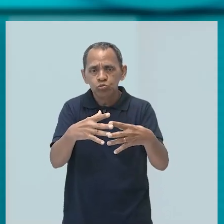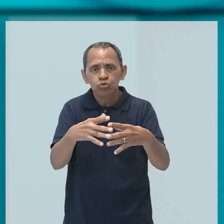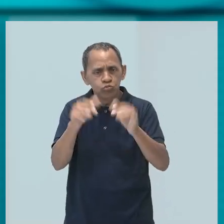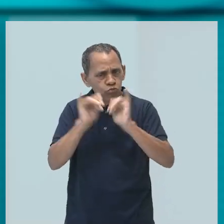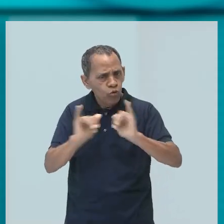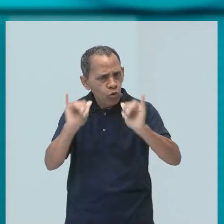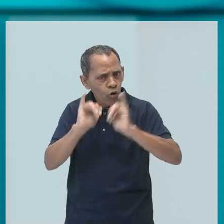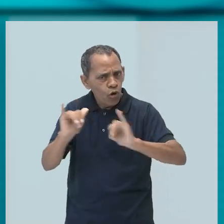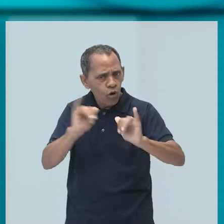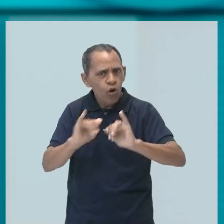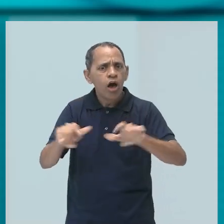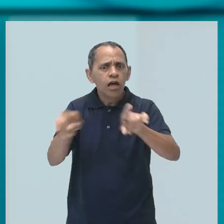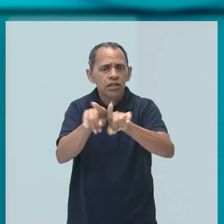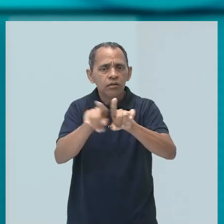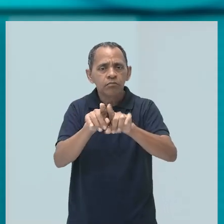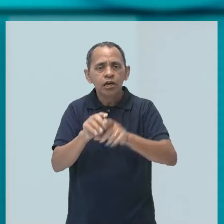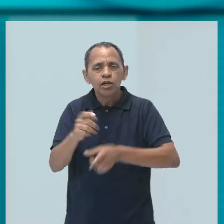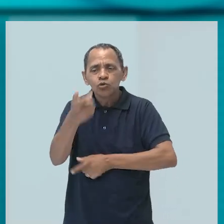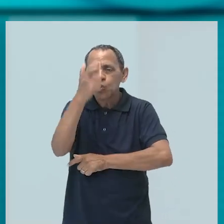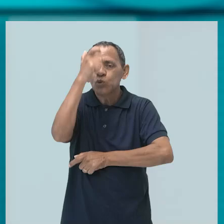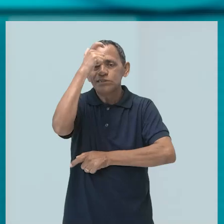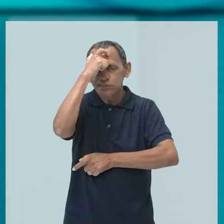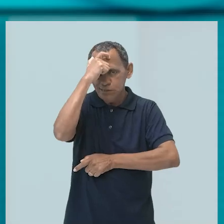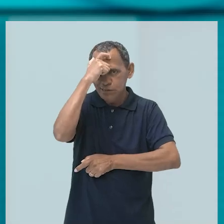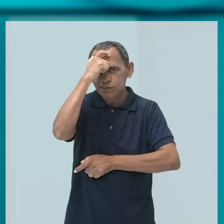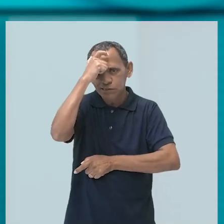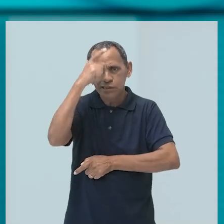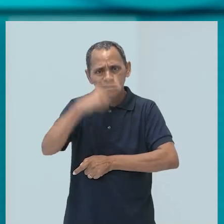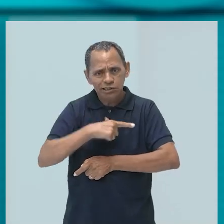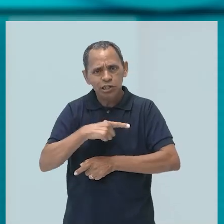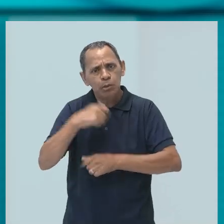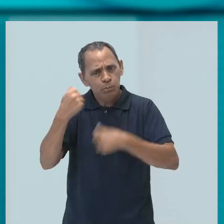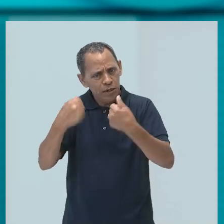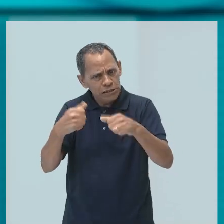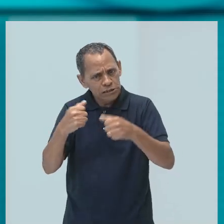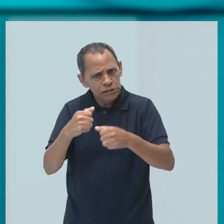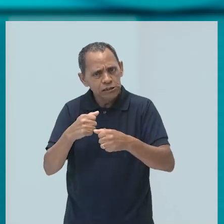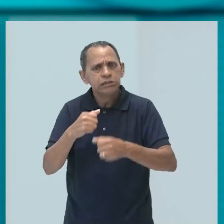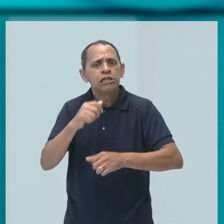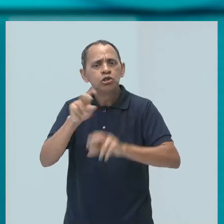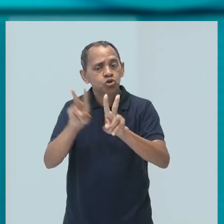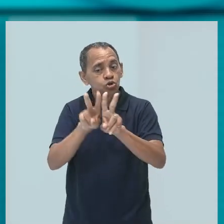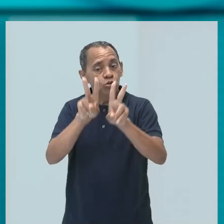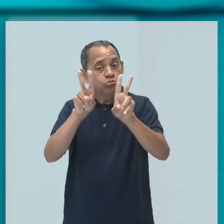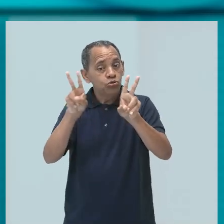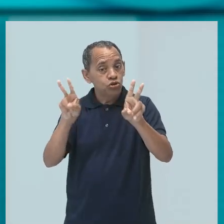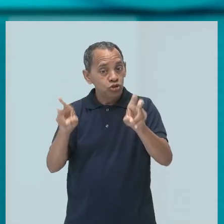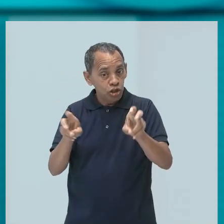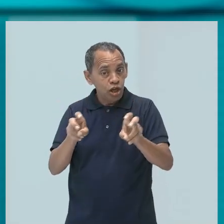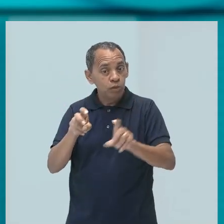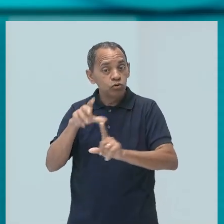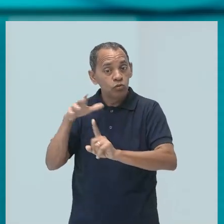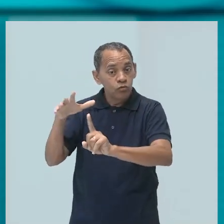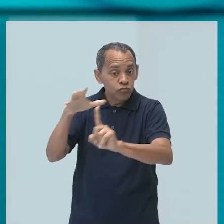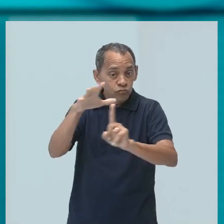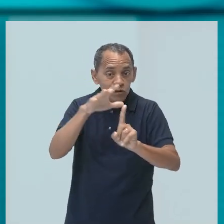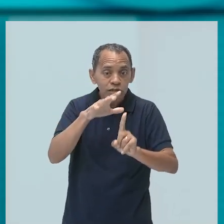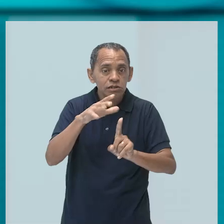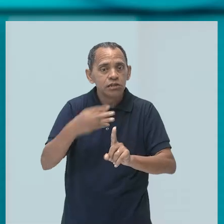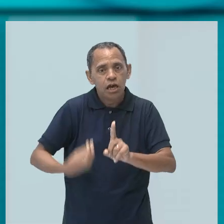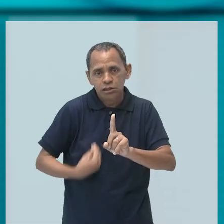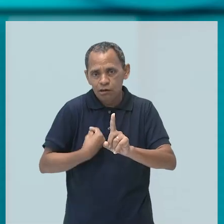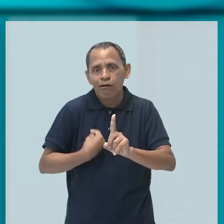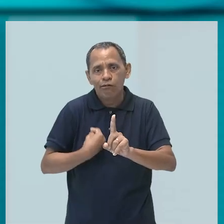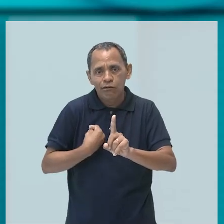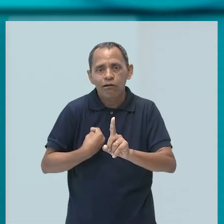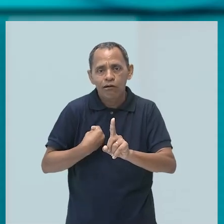que são campanhas de conscientização, né, sobre as questões que vão justamente afetar